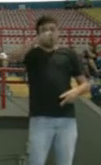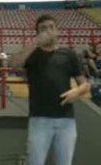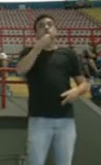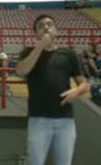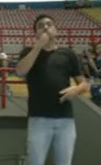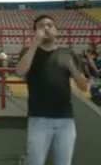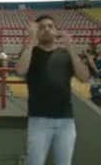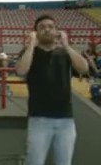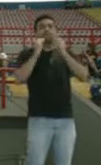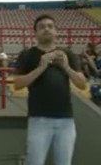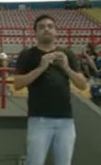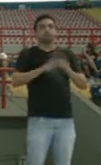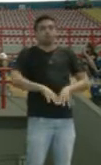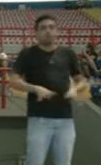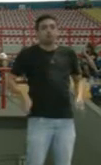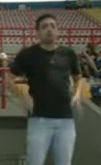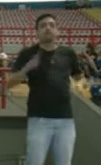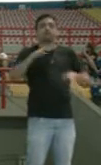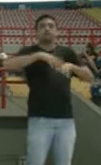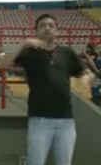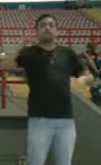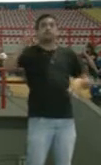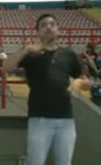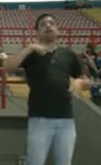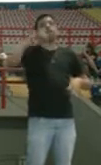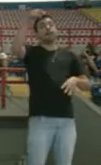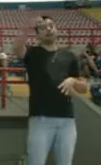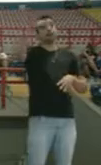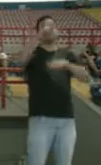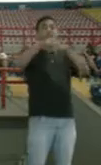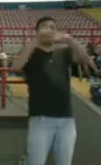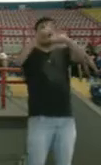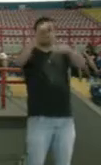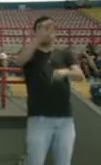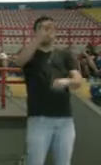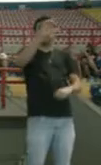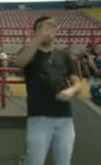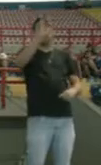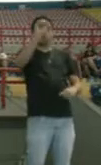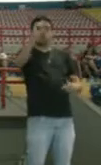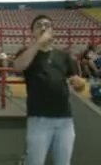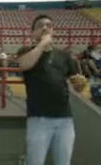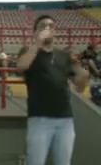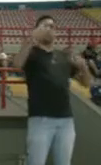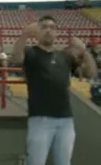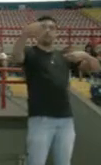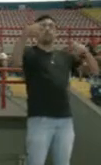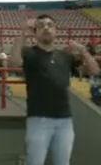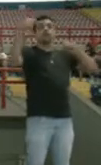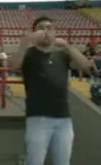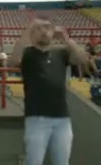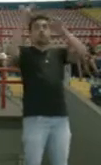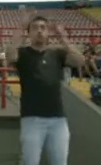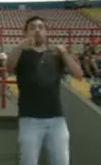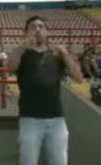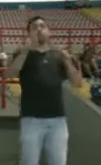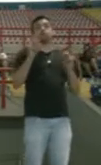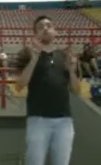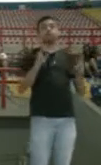Mel Gibson? Já assistiram? Que se passa na Escócia lutando contra os ingleses. É nesse momento aqui que a gente está